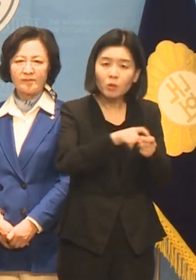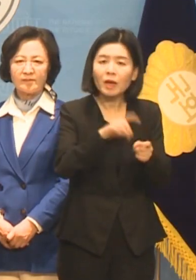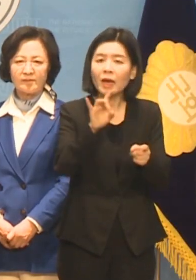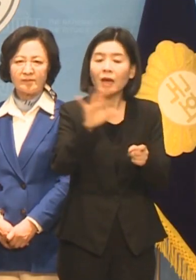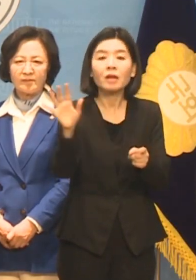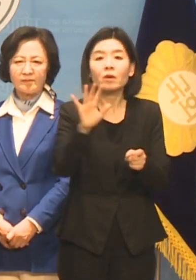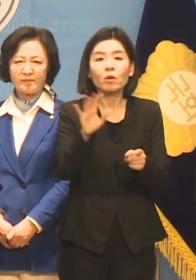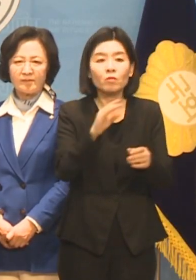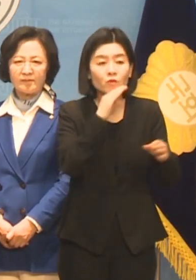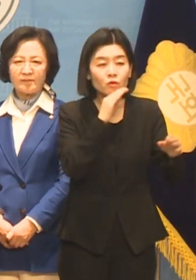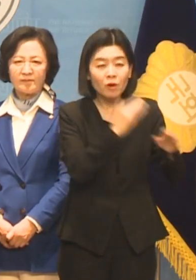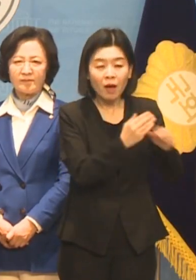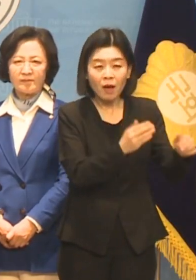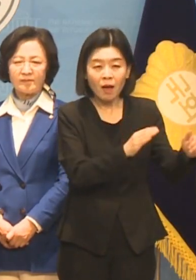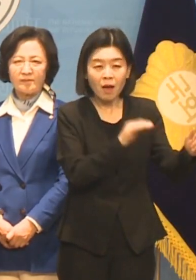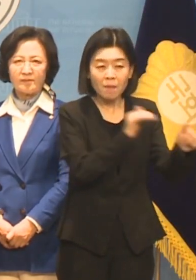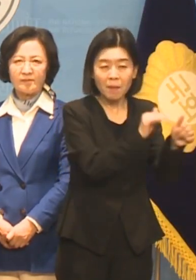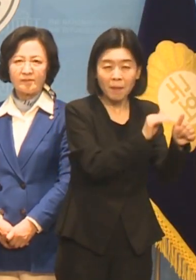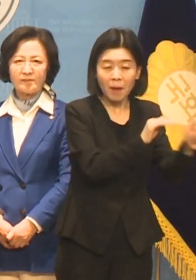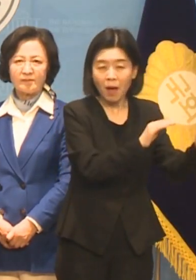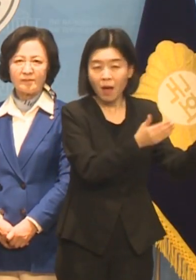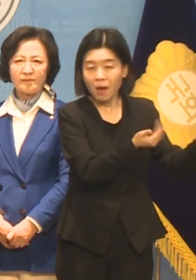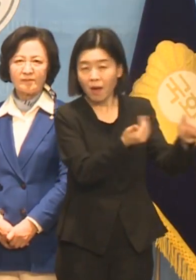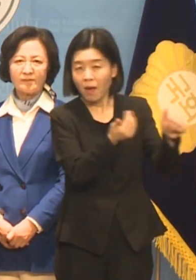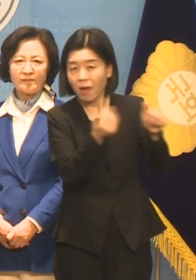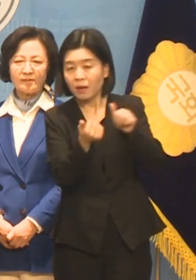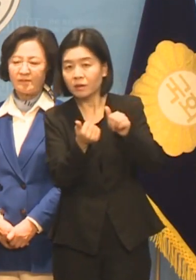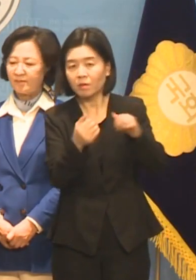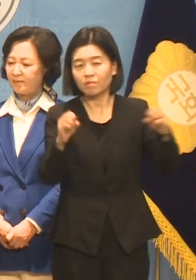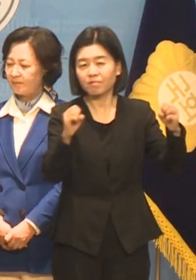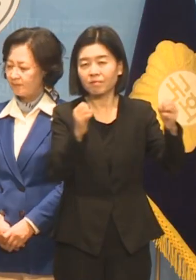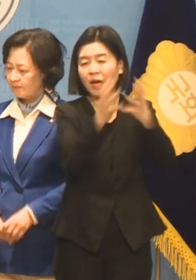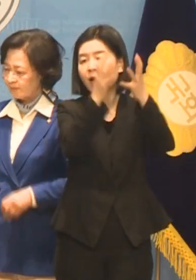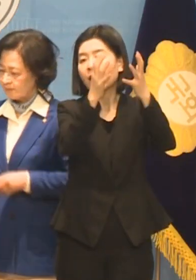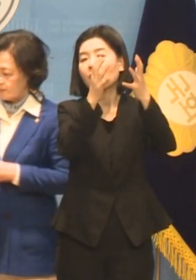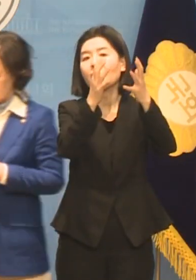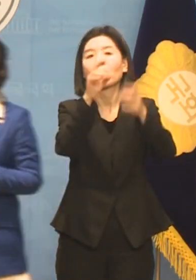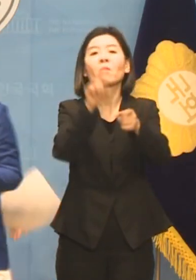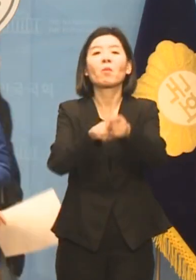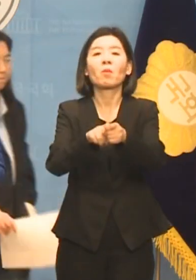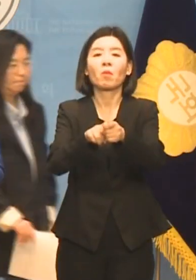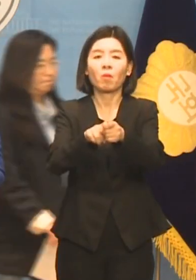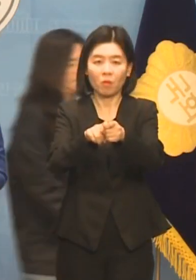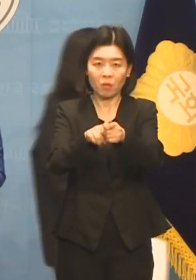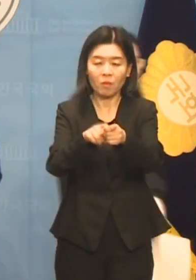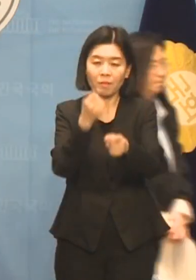북한을 자극하여 무력 충돌을 유도하는 것이었습니다.